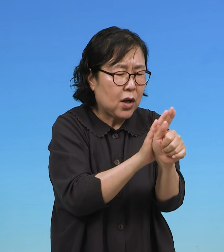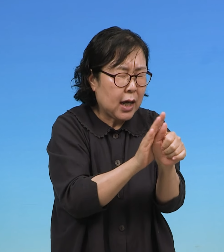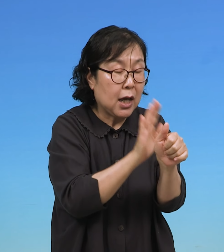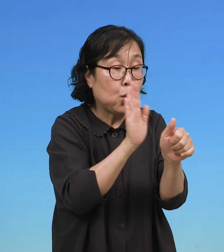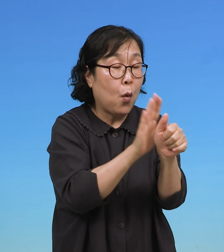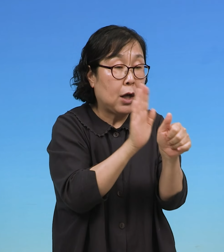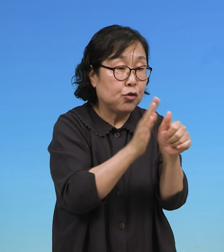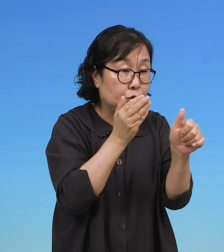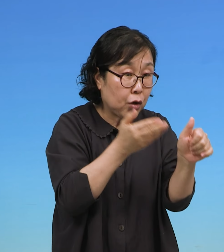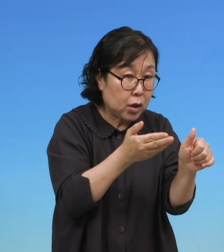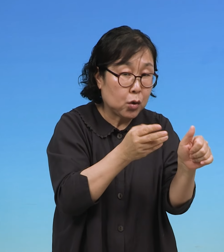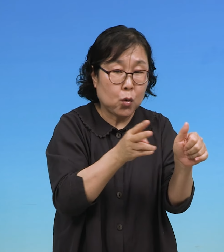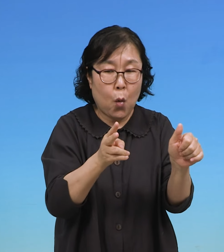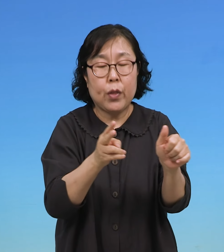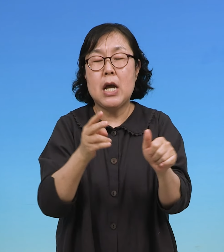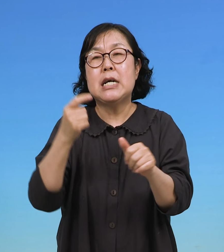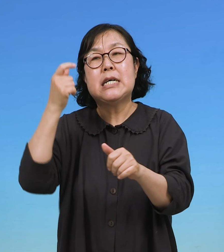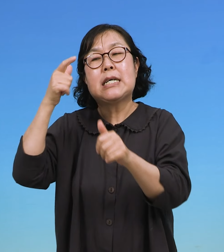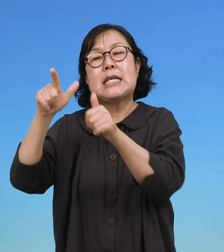문화라는 겁니다.